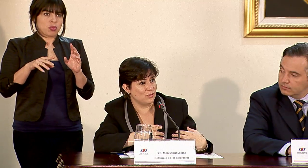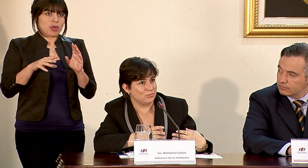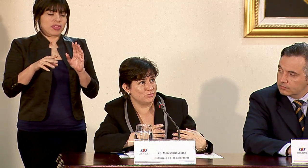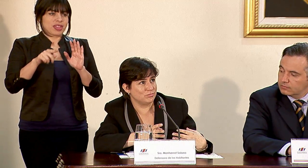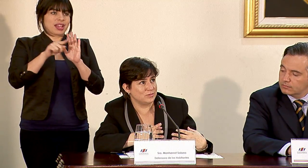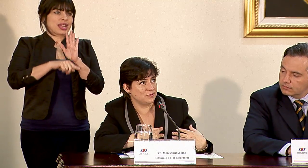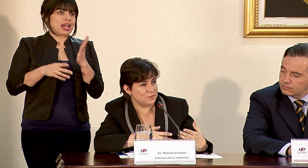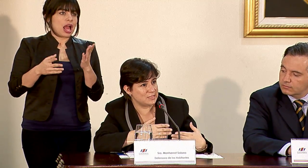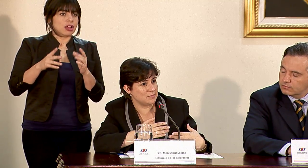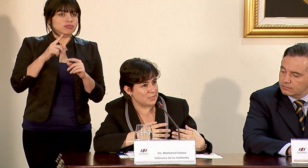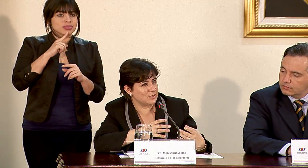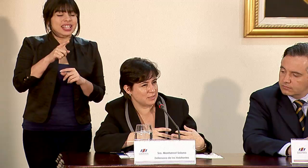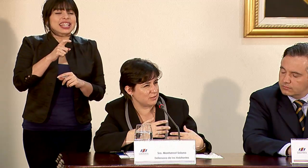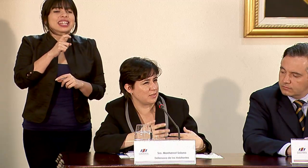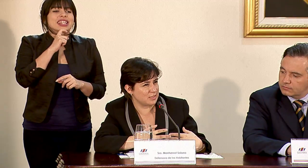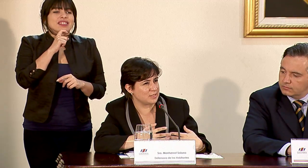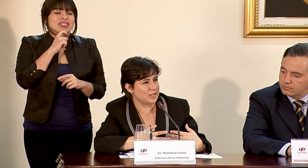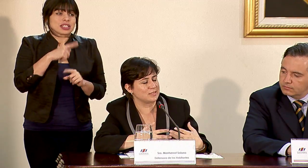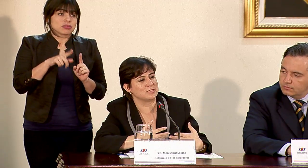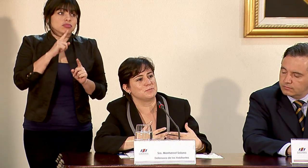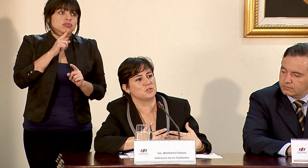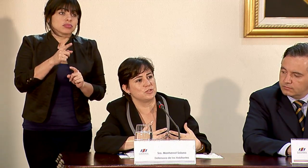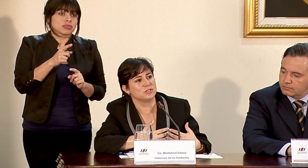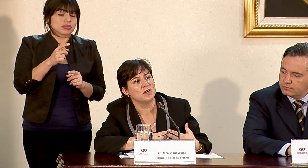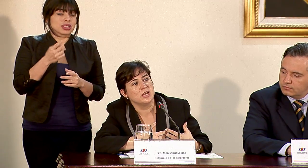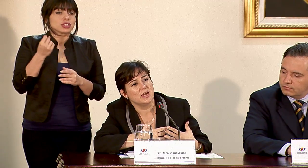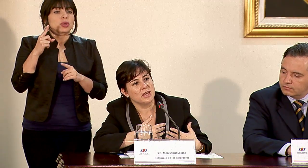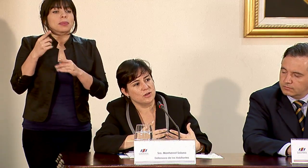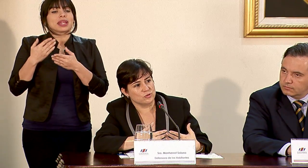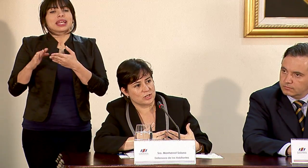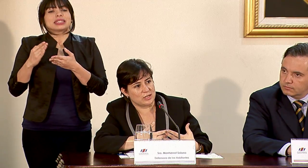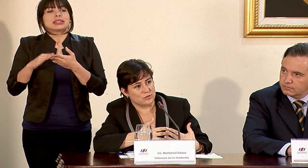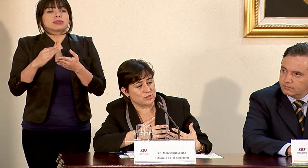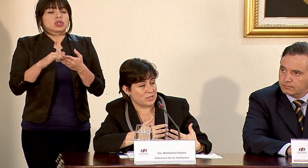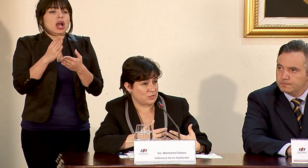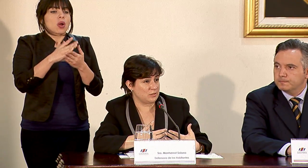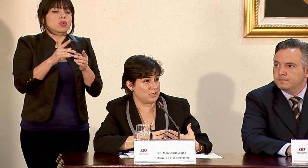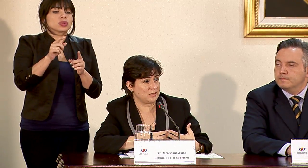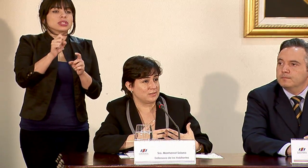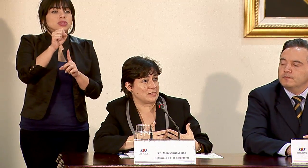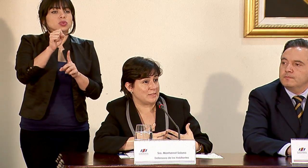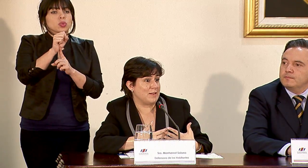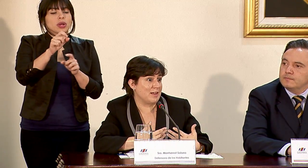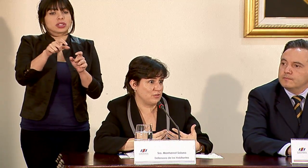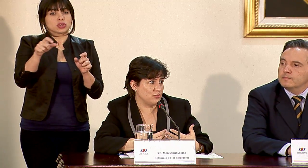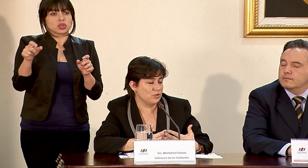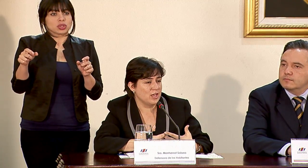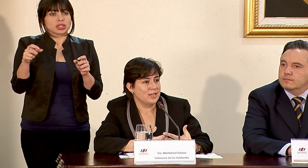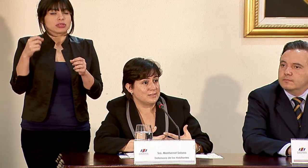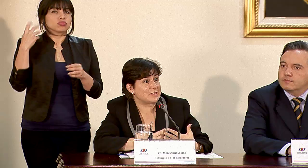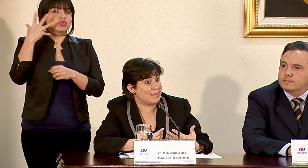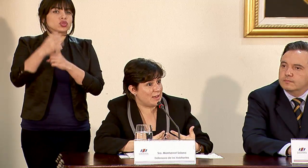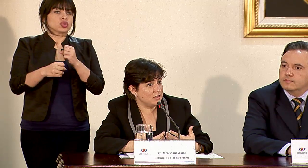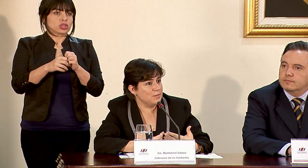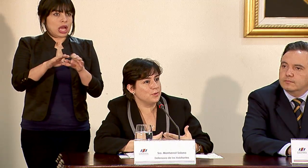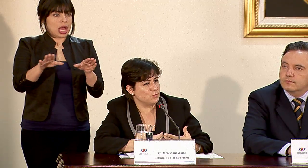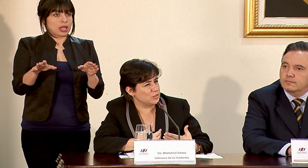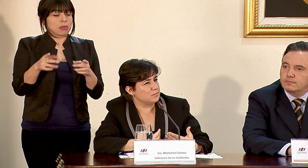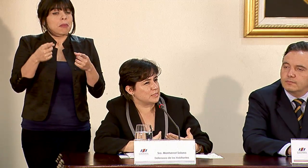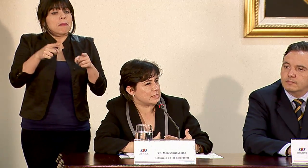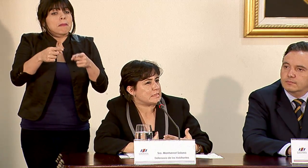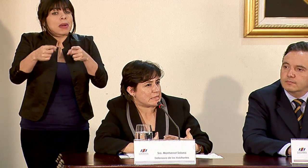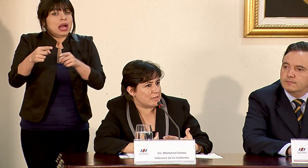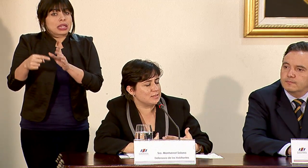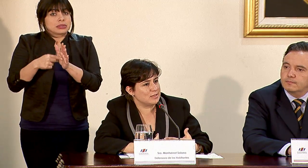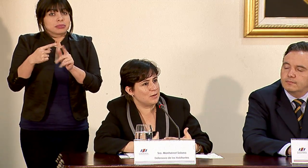difícilmente, y en realidad serían las excepciones, los casos de los expedientes que llevan años. Se dan, pero